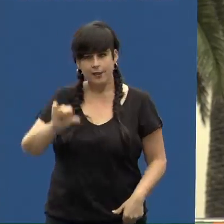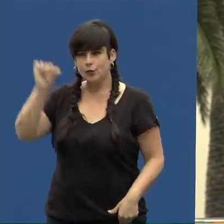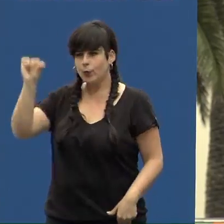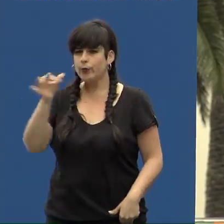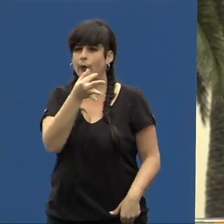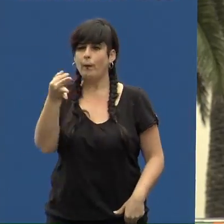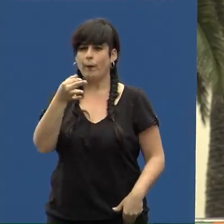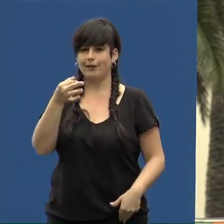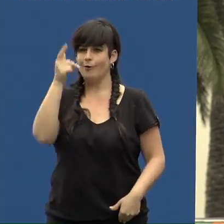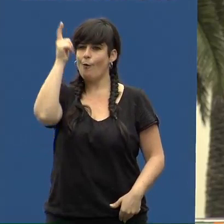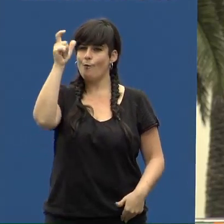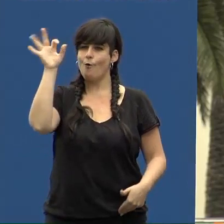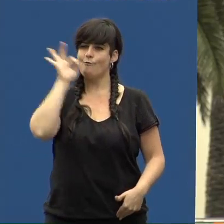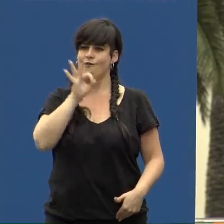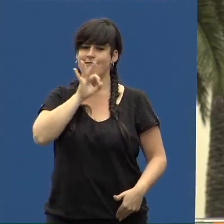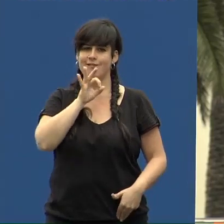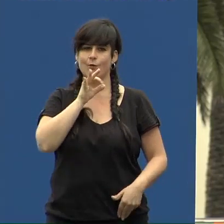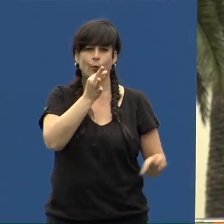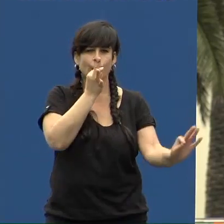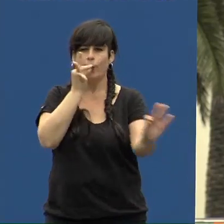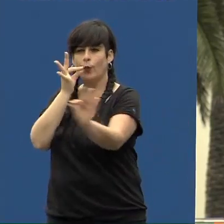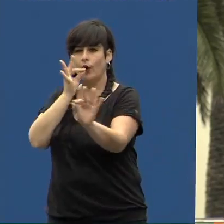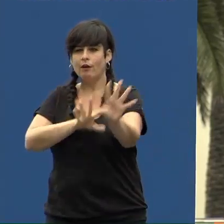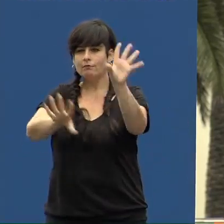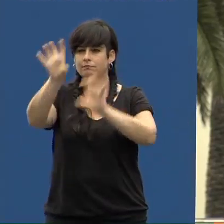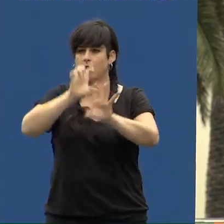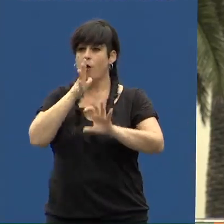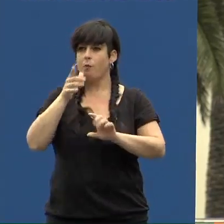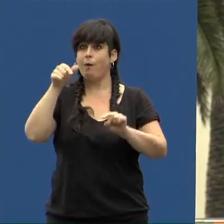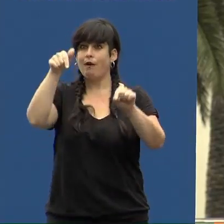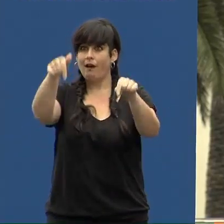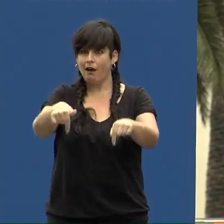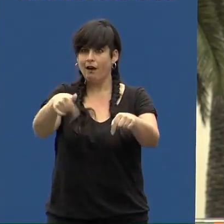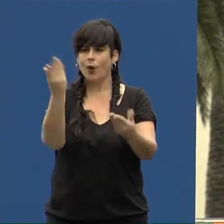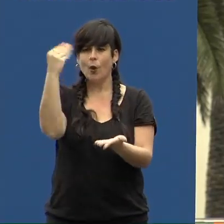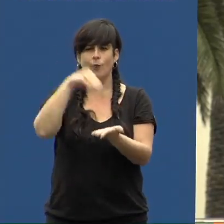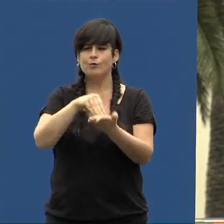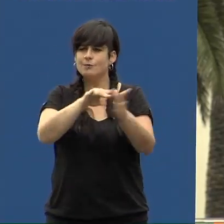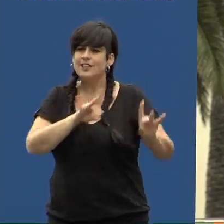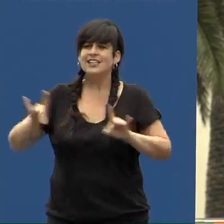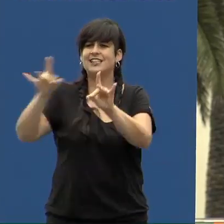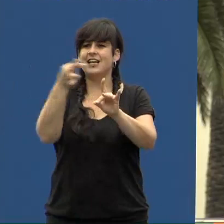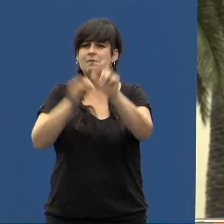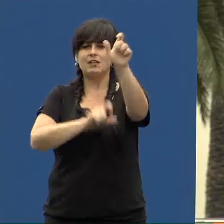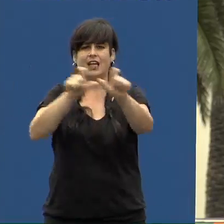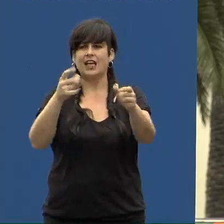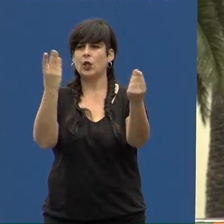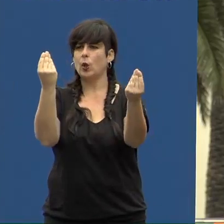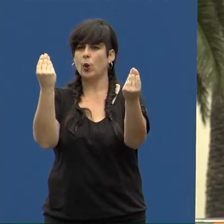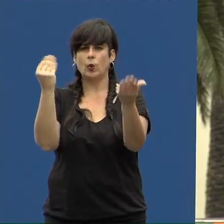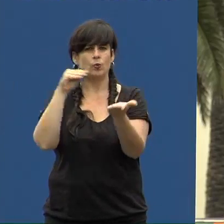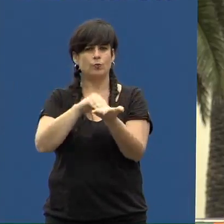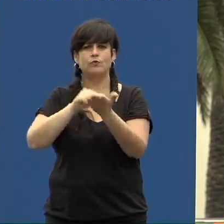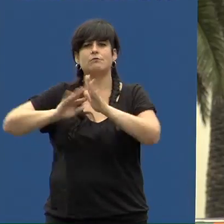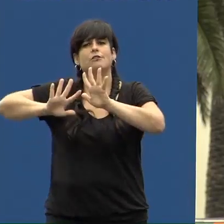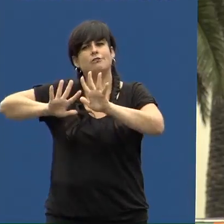galego, que tantas veces se ha movilizado generosa y heroicamente en la defensa de su tierra y de sus gentes, como lo